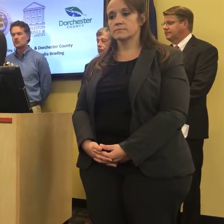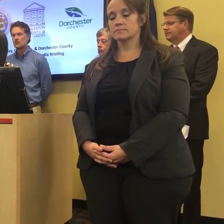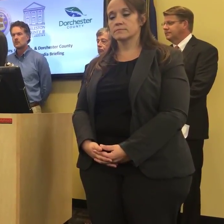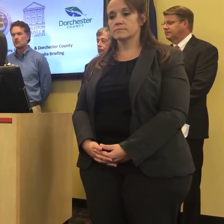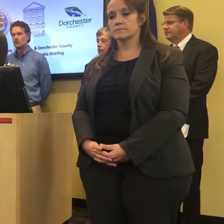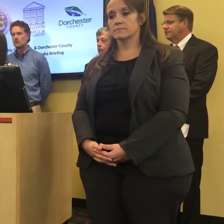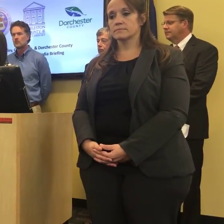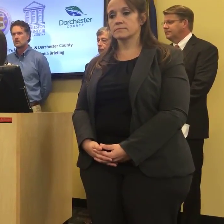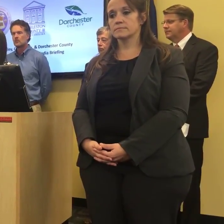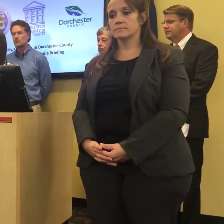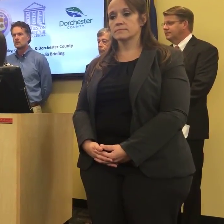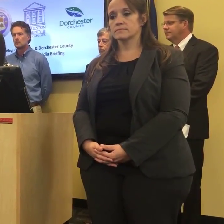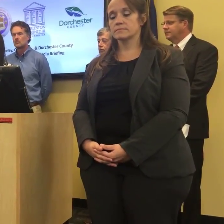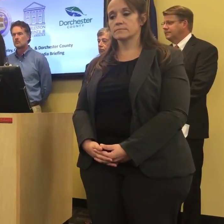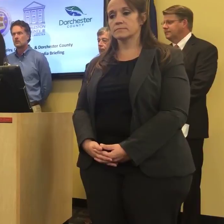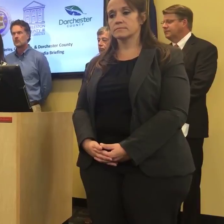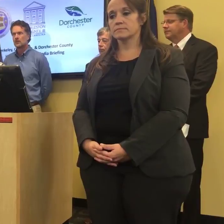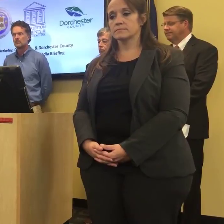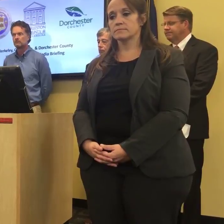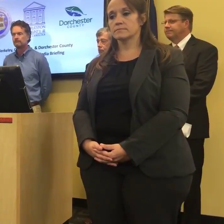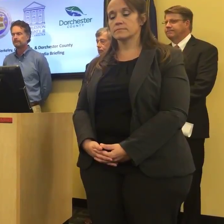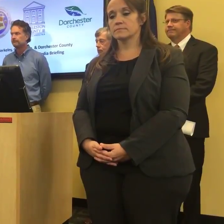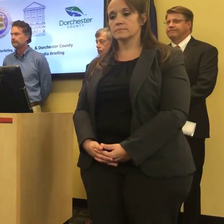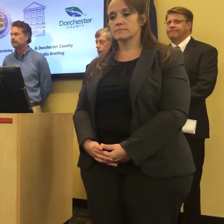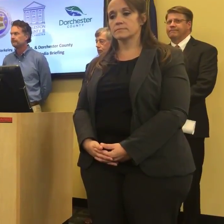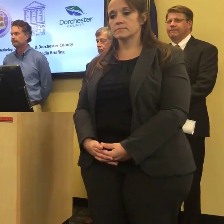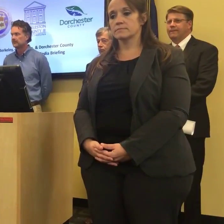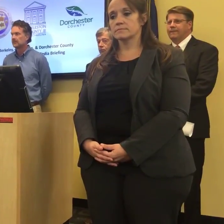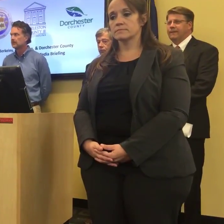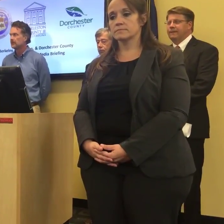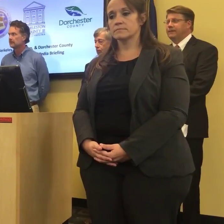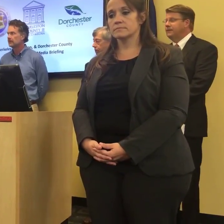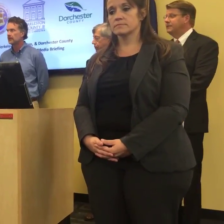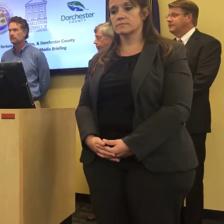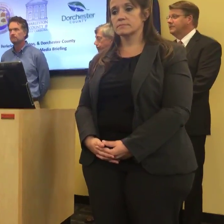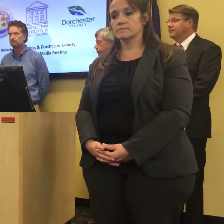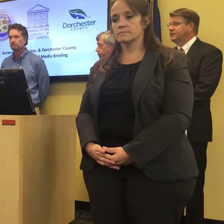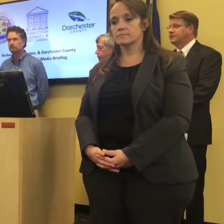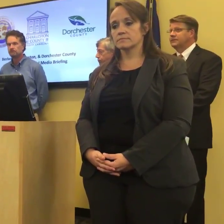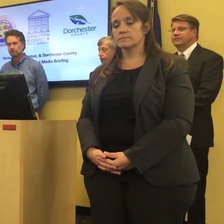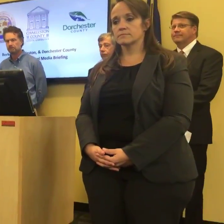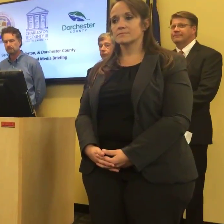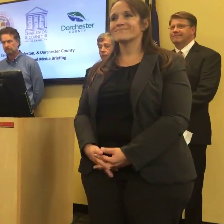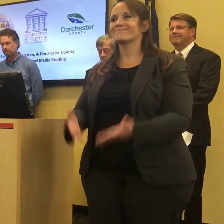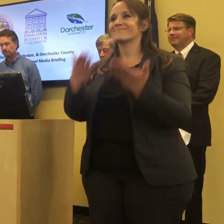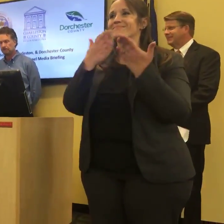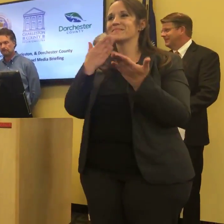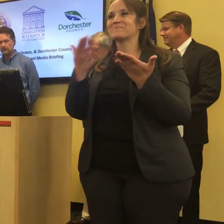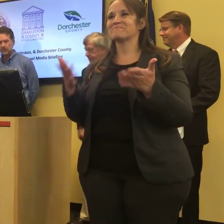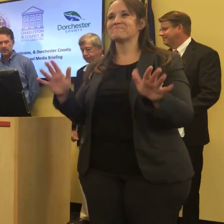mañana hasta las 8 de la noche. Gracias. Thank you, guys.